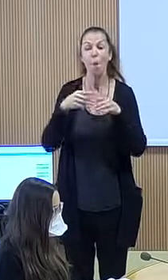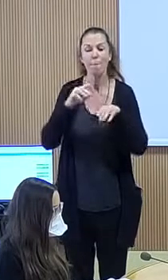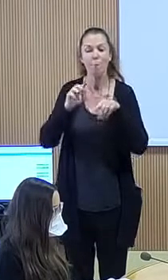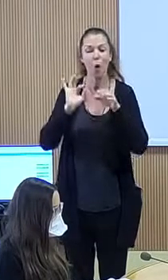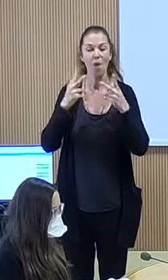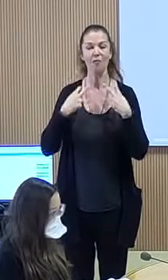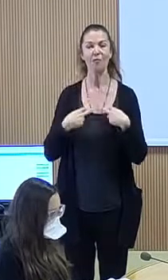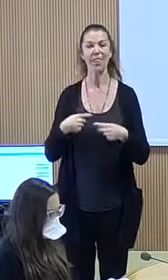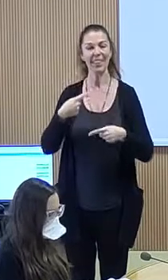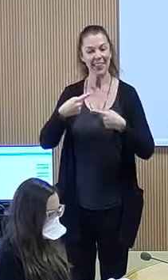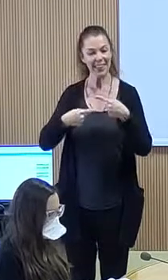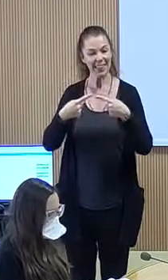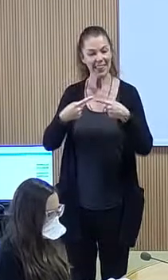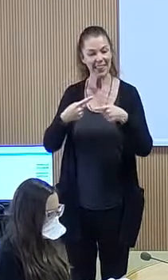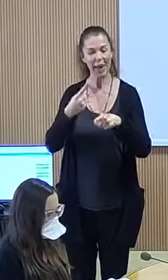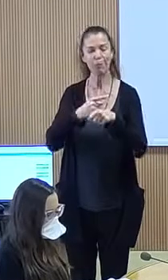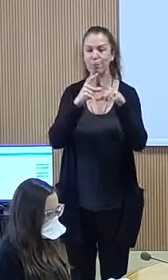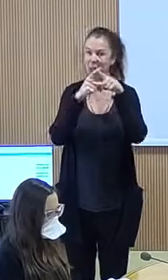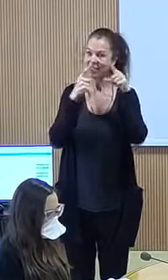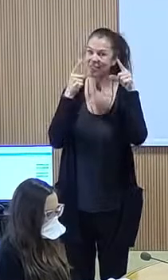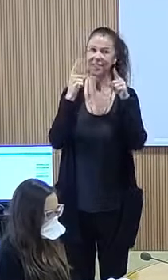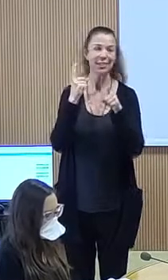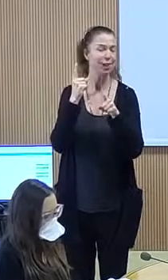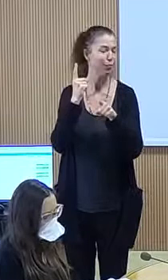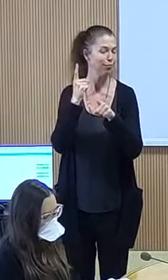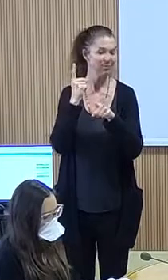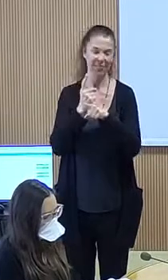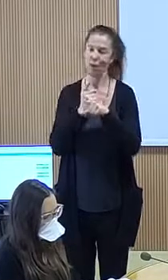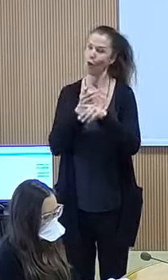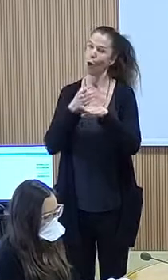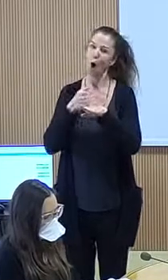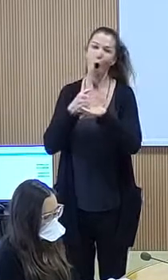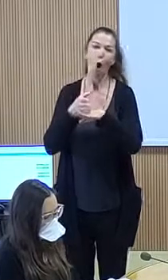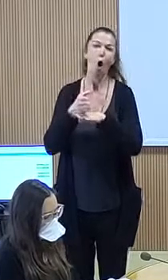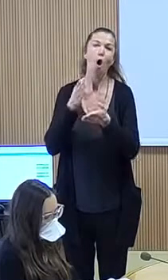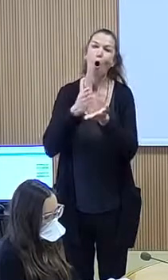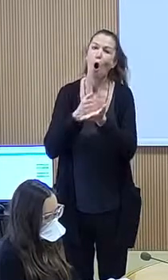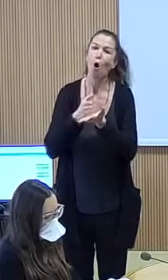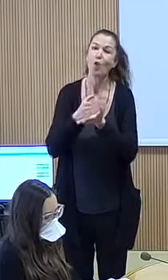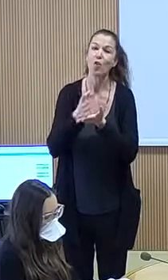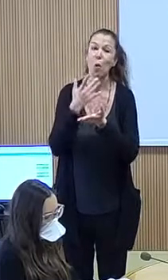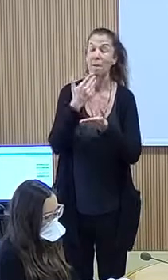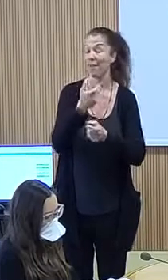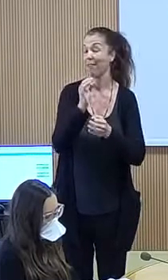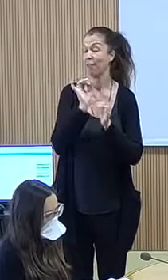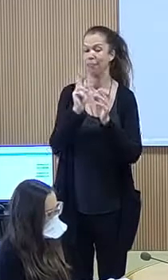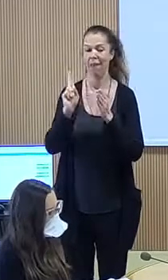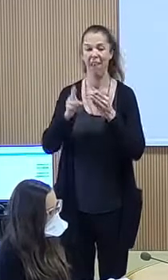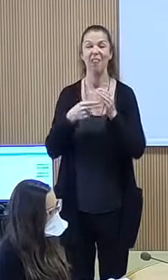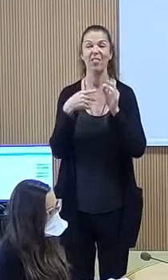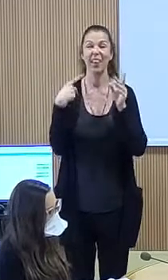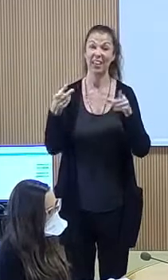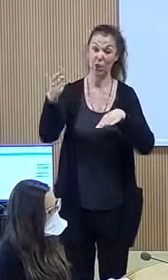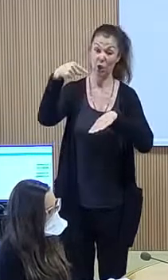più importante e più efficace per fare in modo di non avere di non avere ricadute